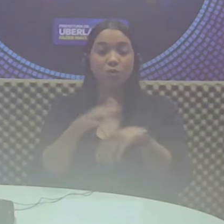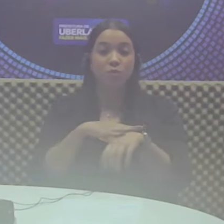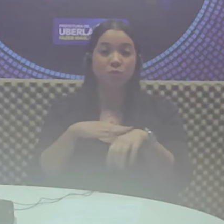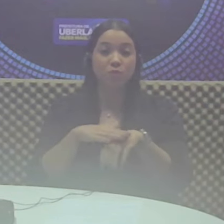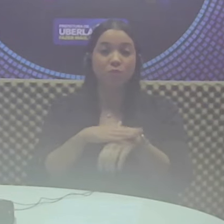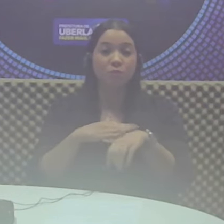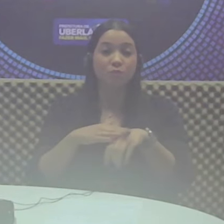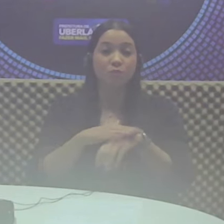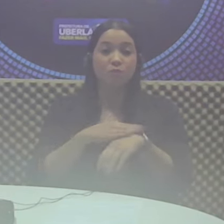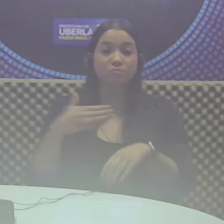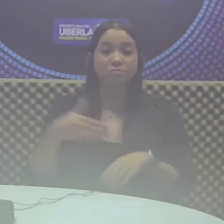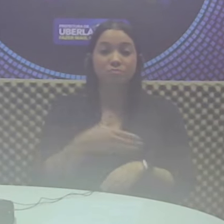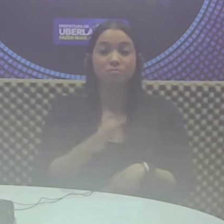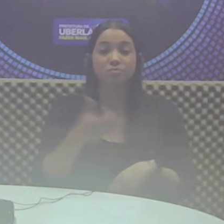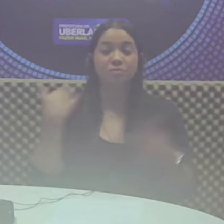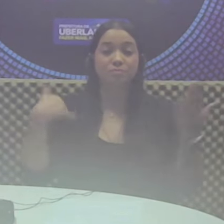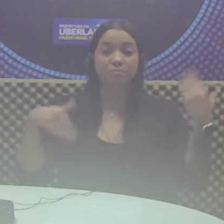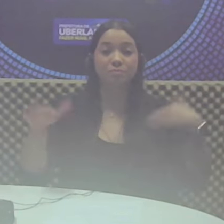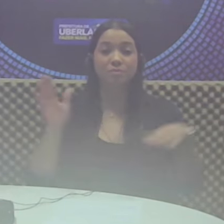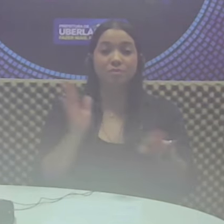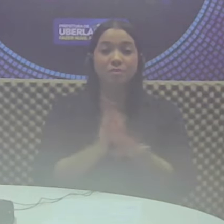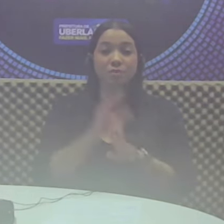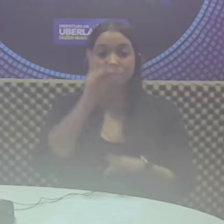um tour histórico até domingo.